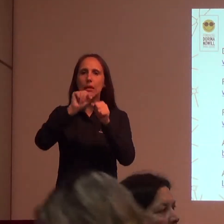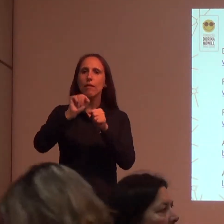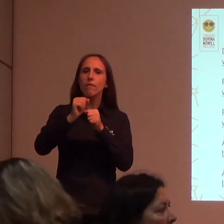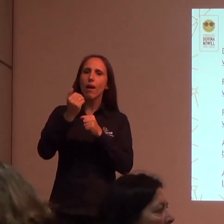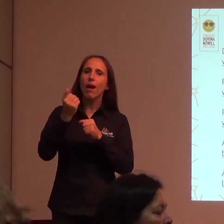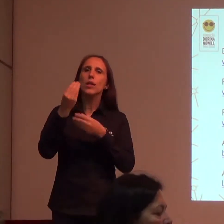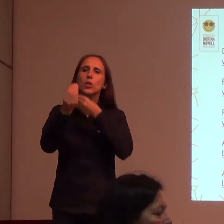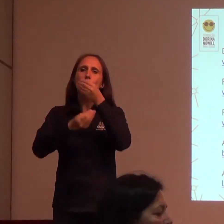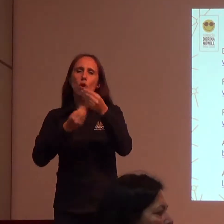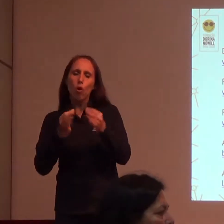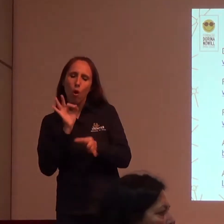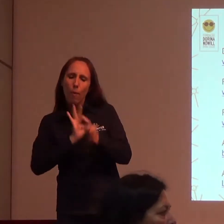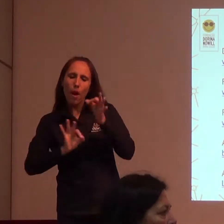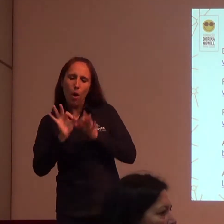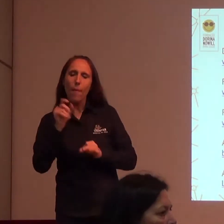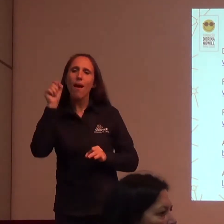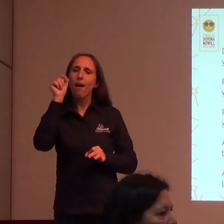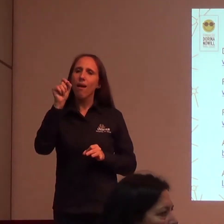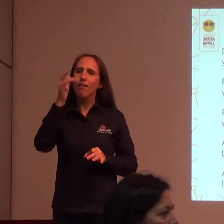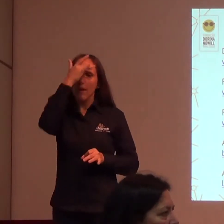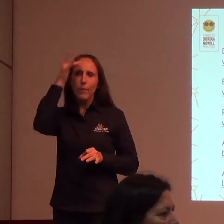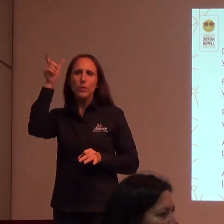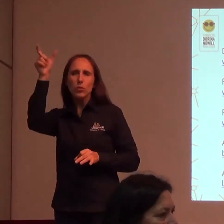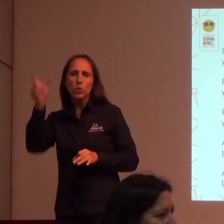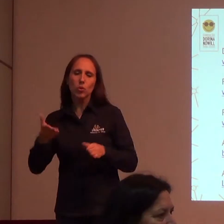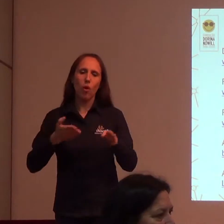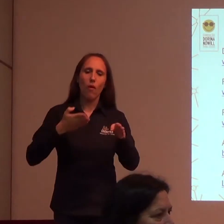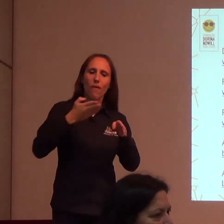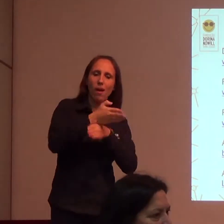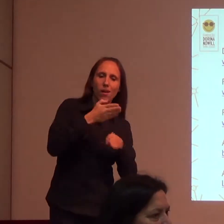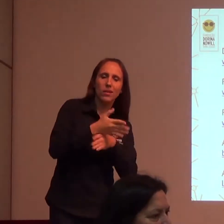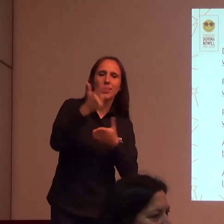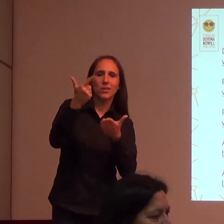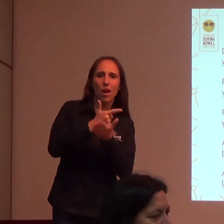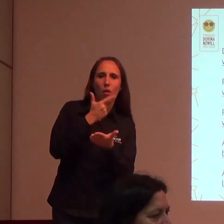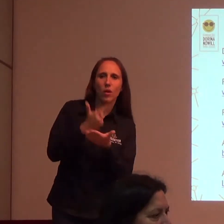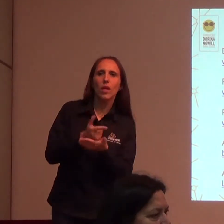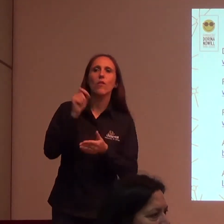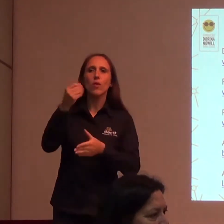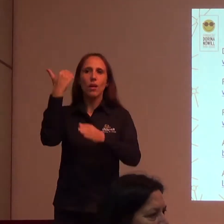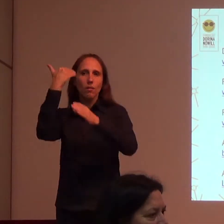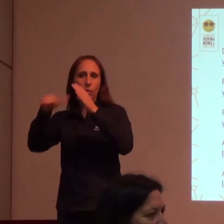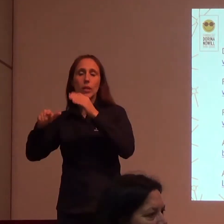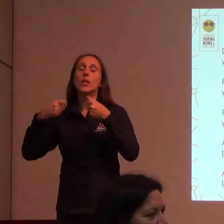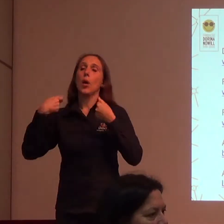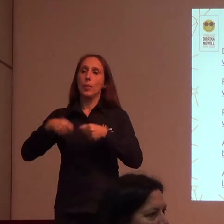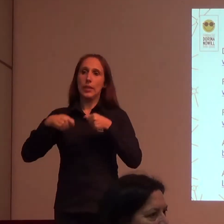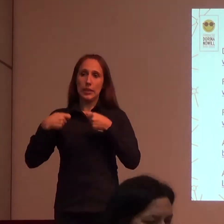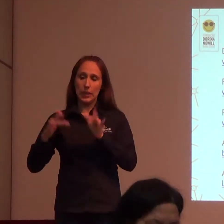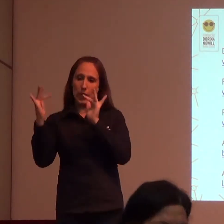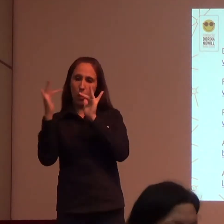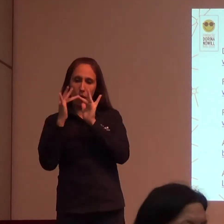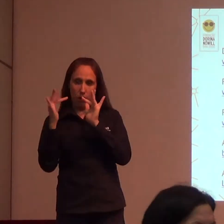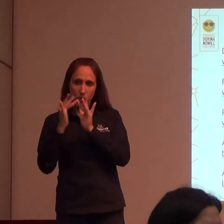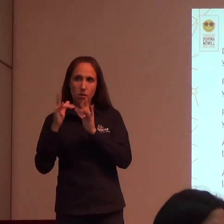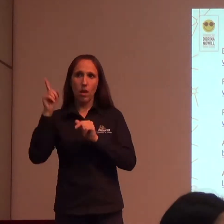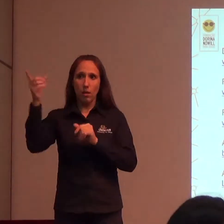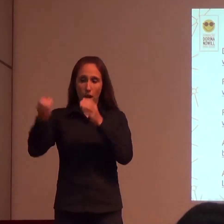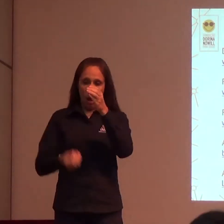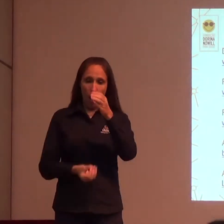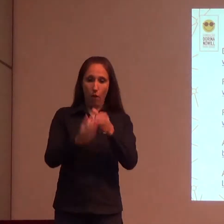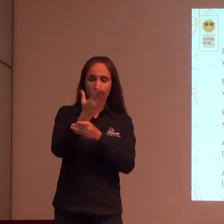vai acessar o livro, para quem que a gente vai mandar. Então precisa entrar em contato lá na Fundação, pode ser pelo